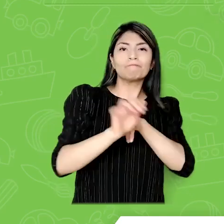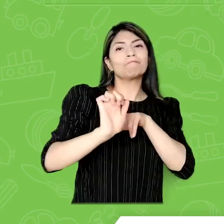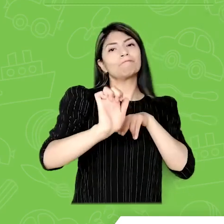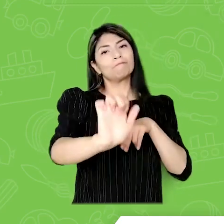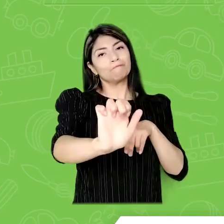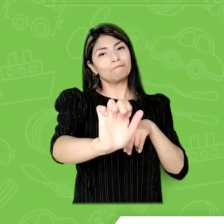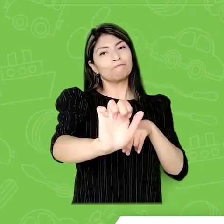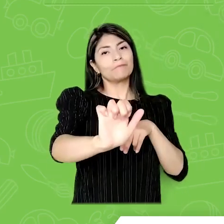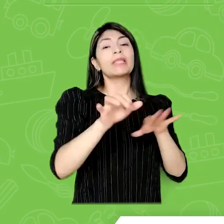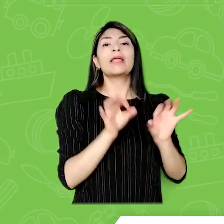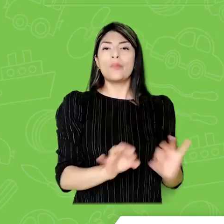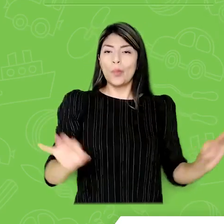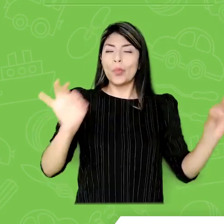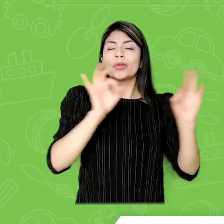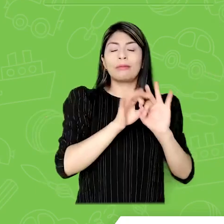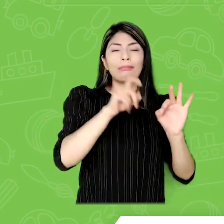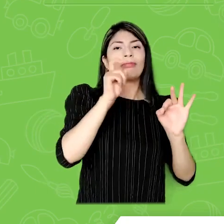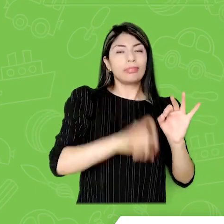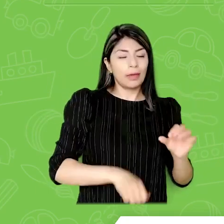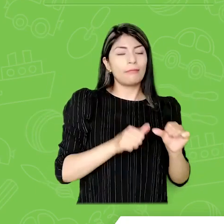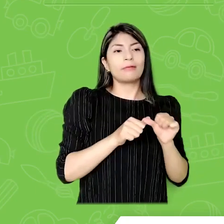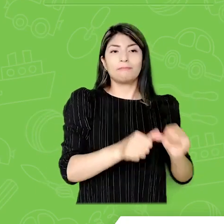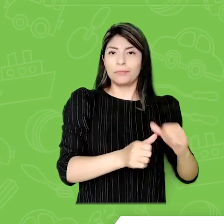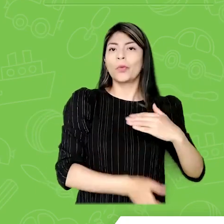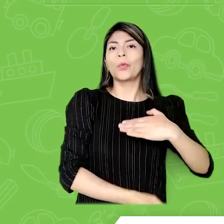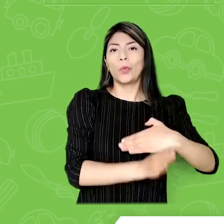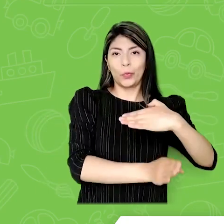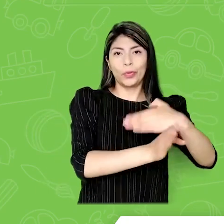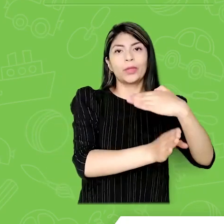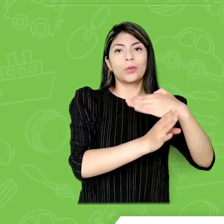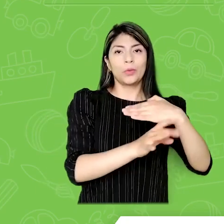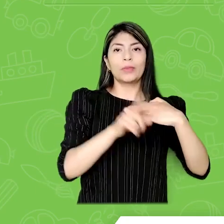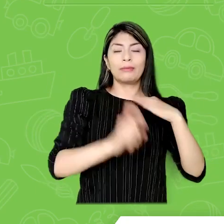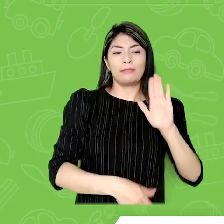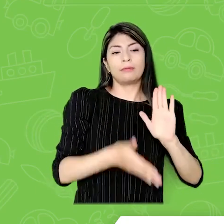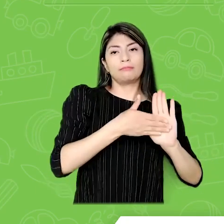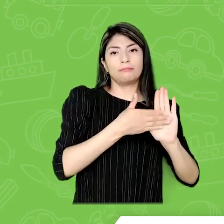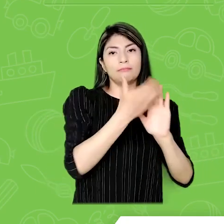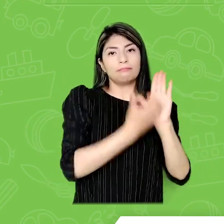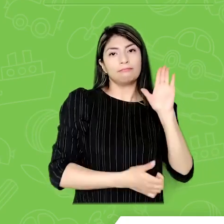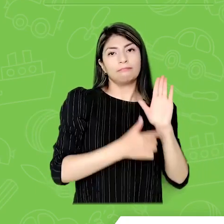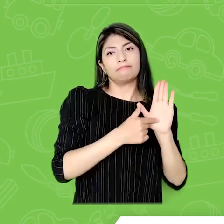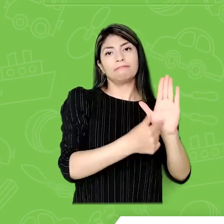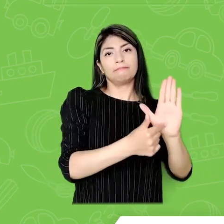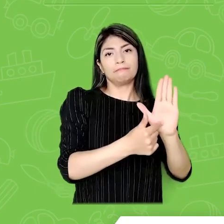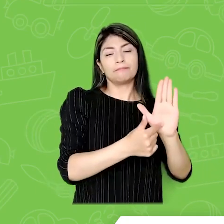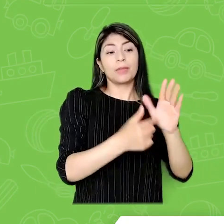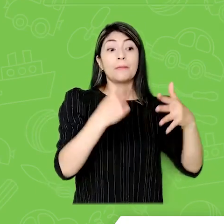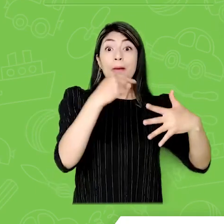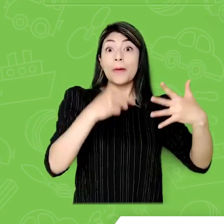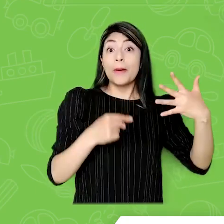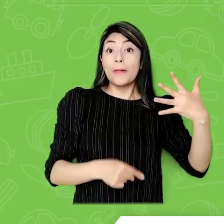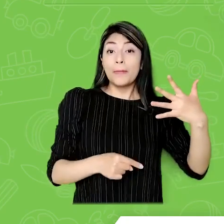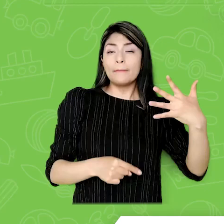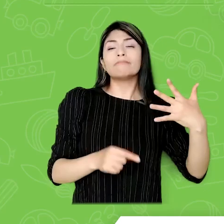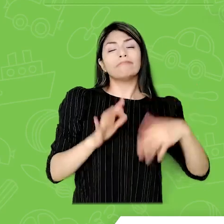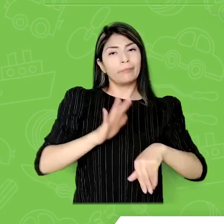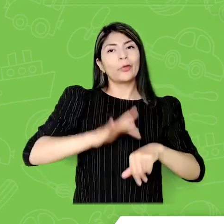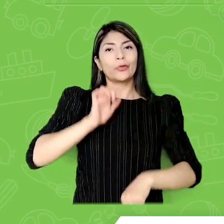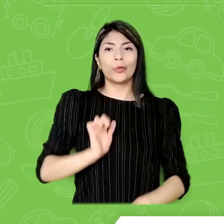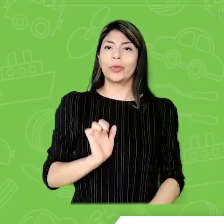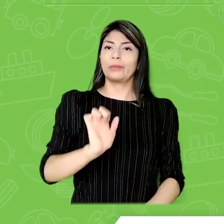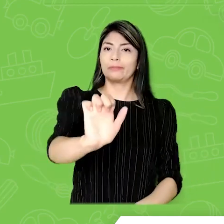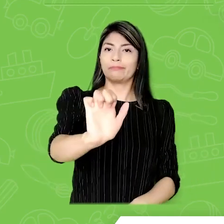selección. Las anteriores causales de exclusión serán aplicadas al aspirante en cualquier momento de este proceso de